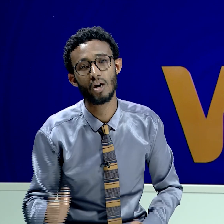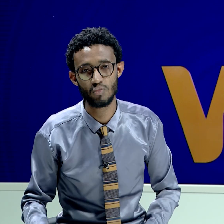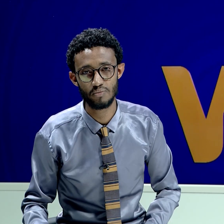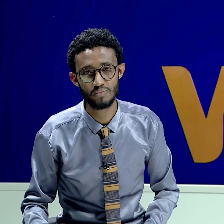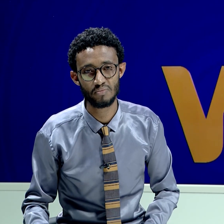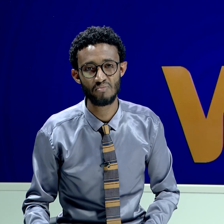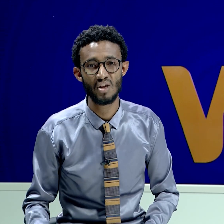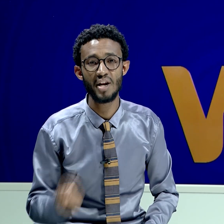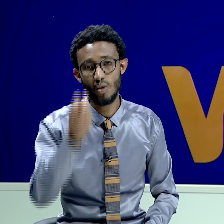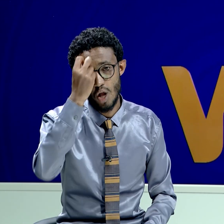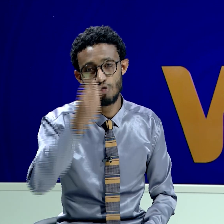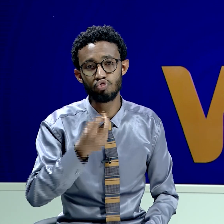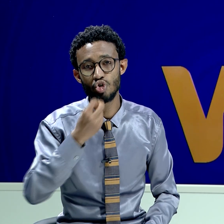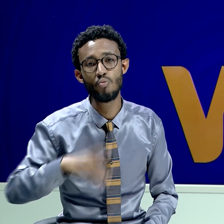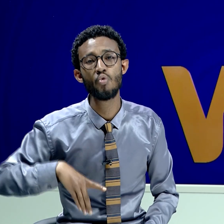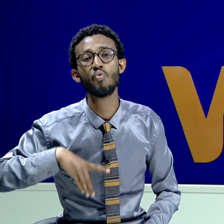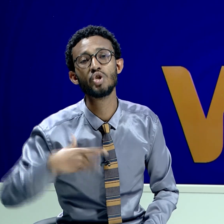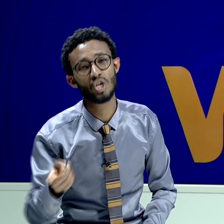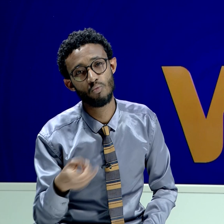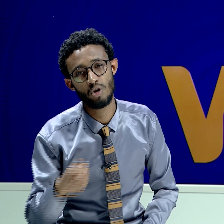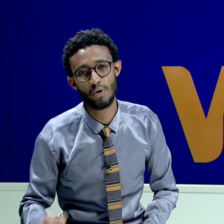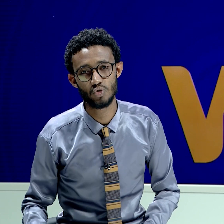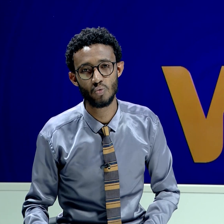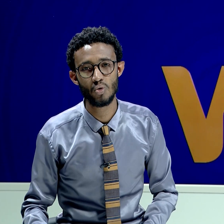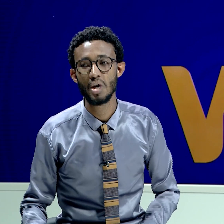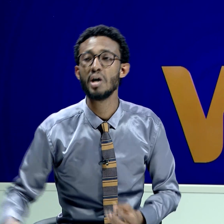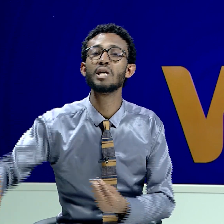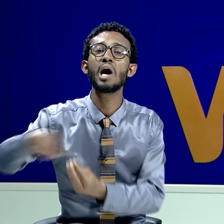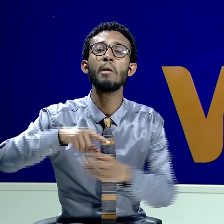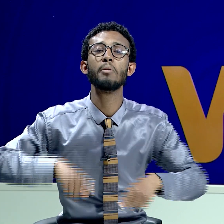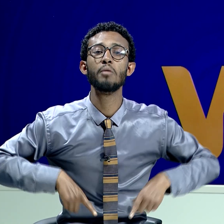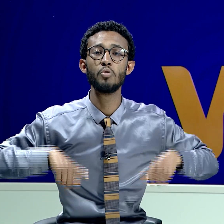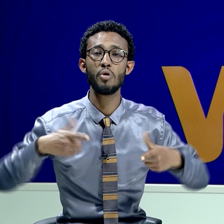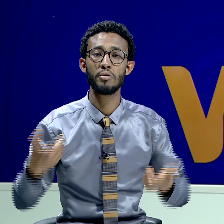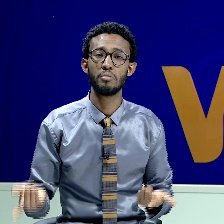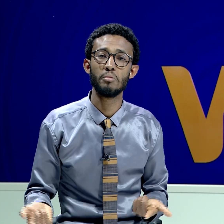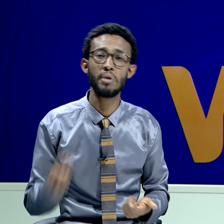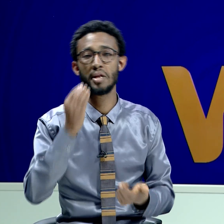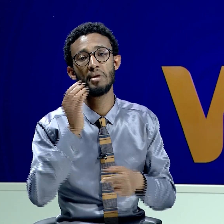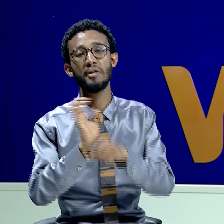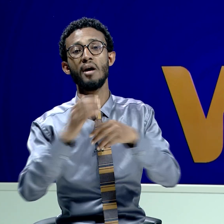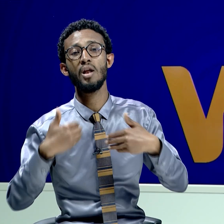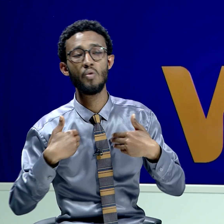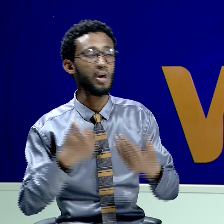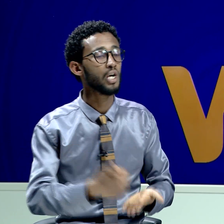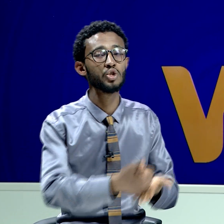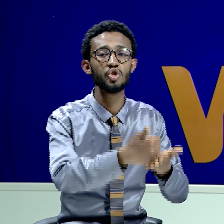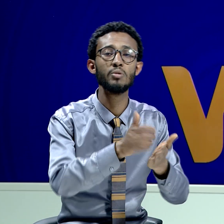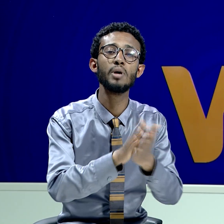متكمتن عندما بلغت قدم وجهنا من بارجو إذا كباب جميل ور بيت من تين علو لكن زوجت ما تبي